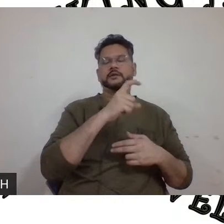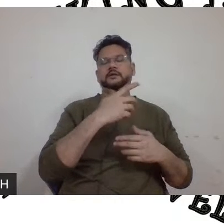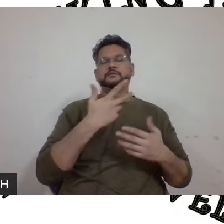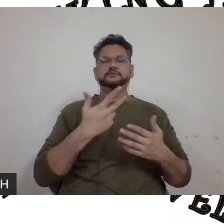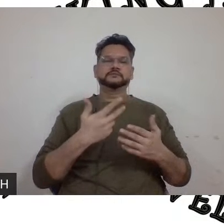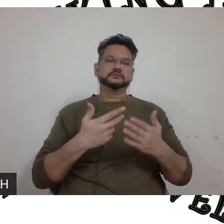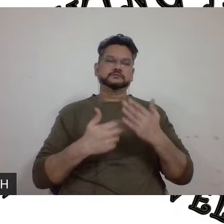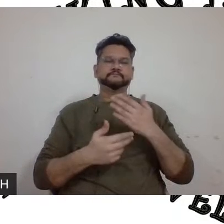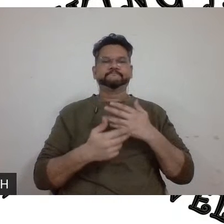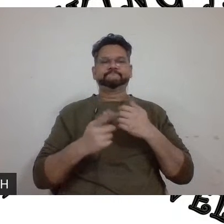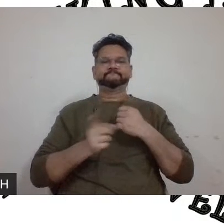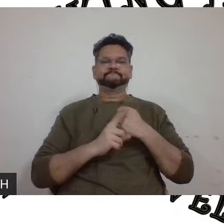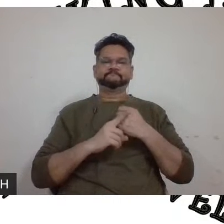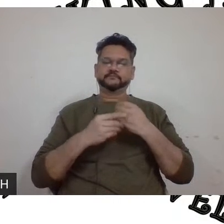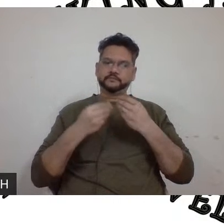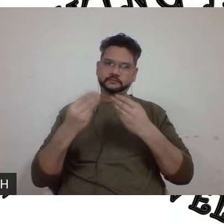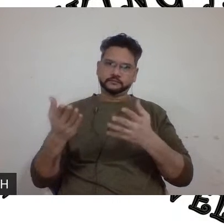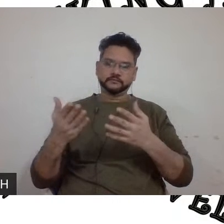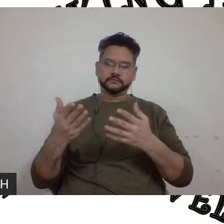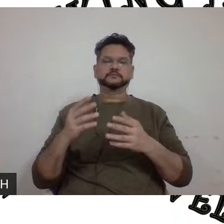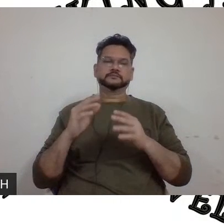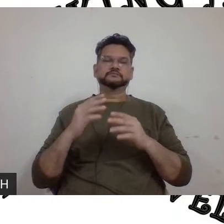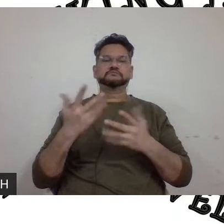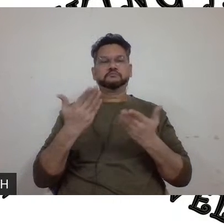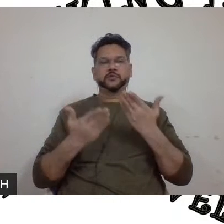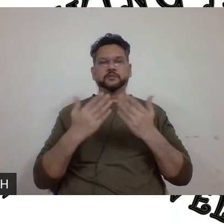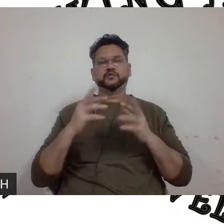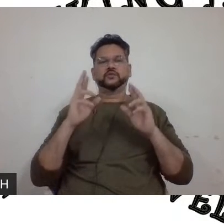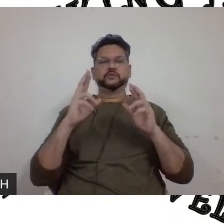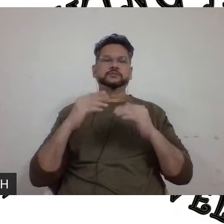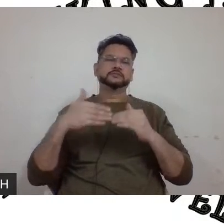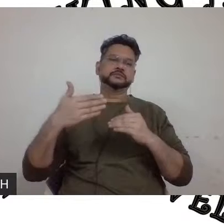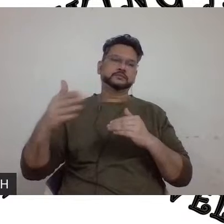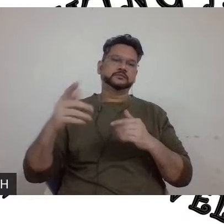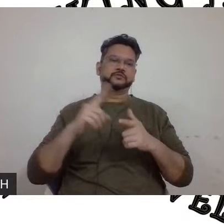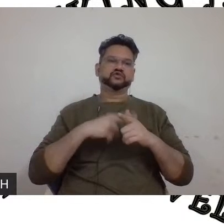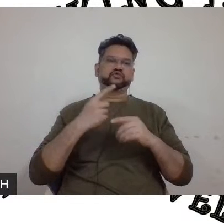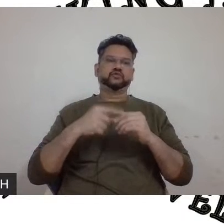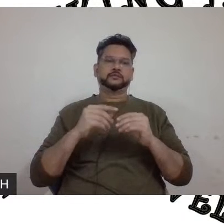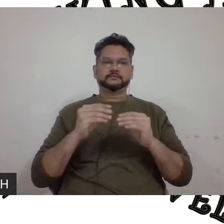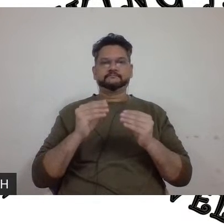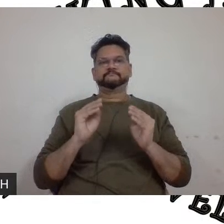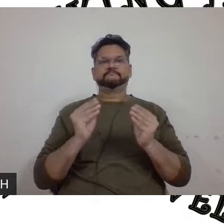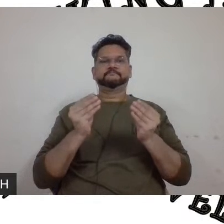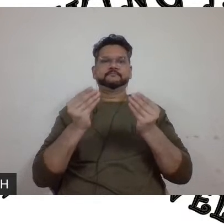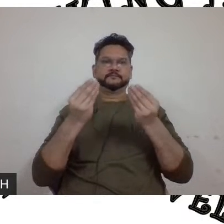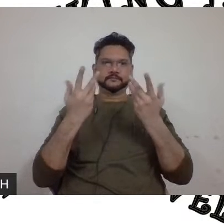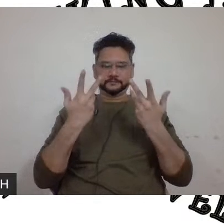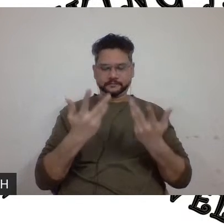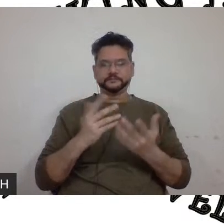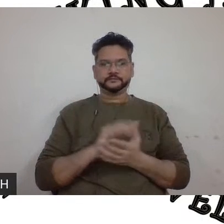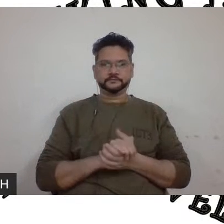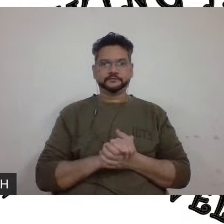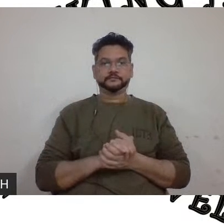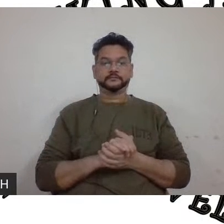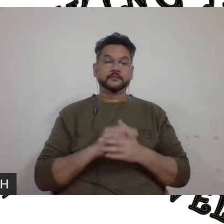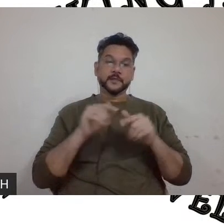क्रिएशन और अपॉर्चुनिटीज पर्सन विद डिसेबिलिटी को मिले। लास्ट में यही कंक्लूड